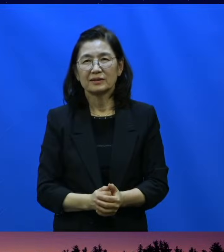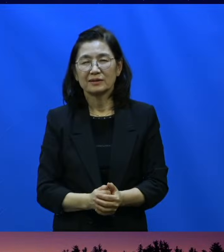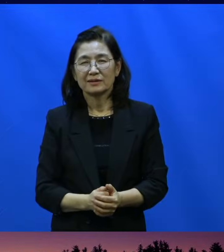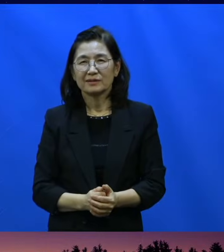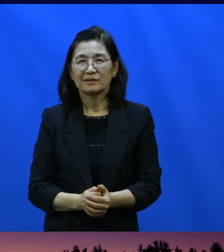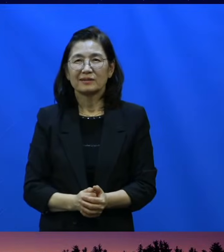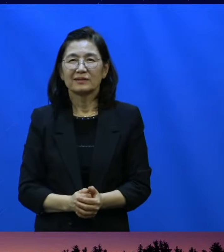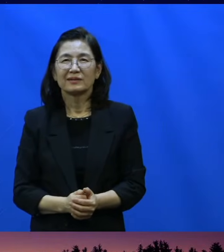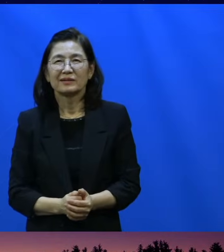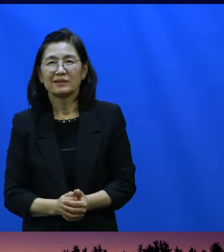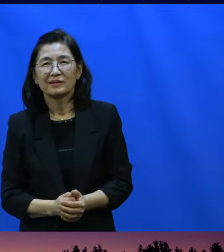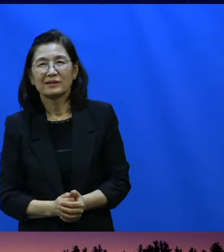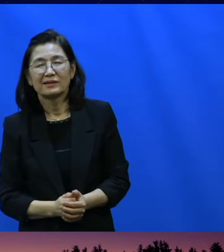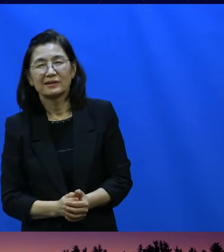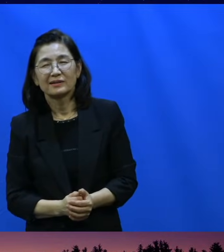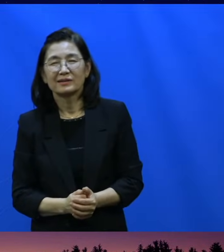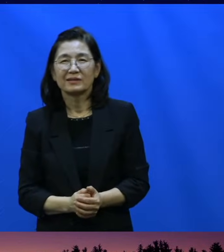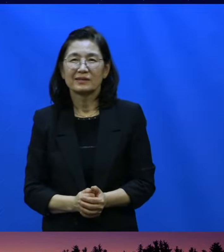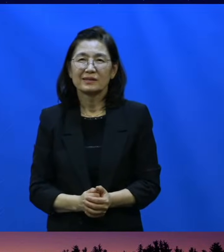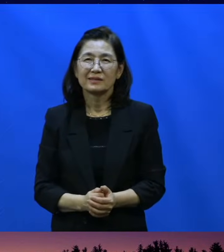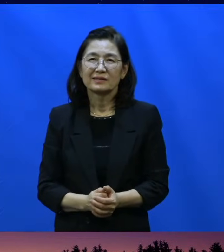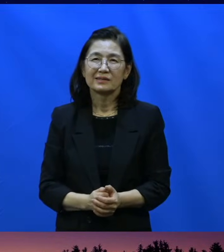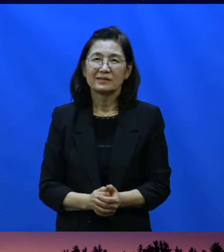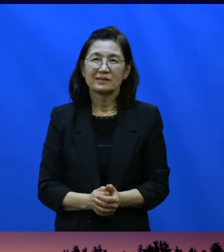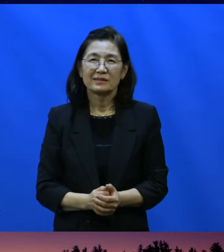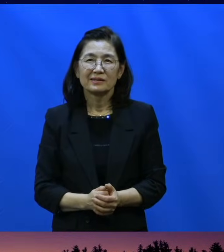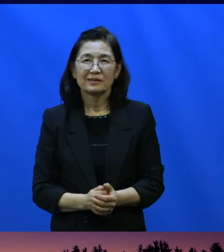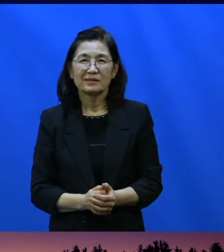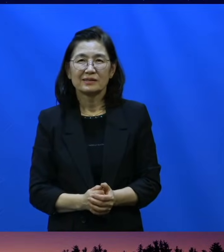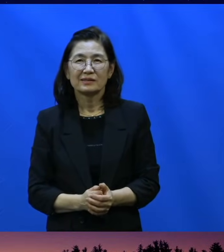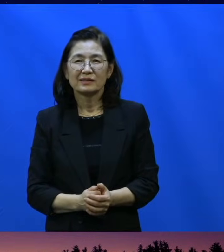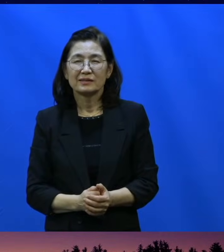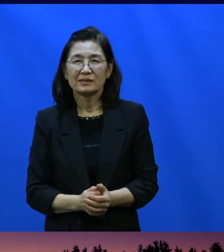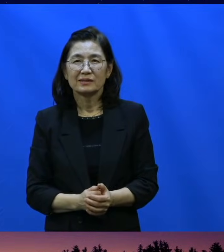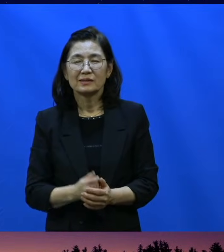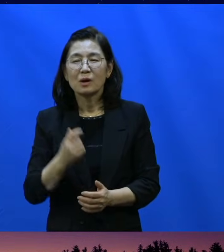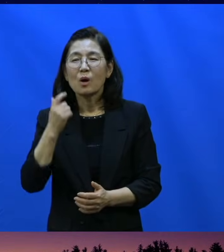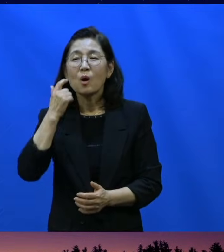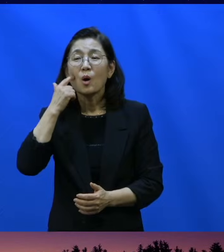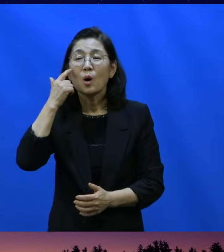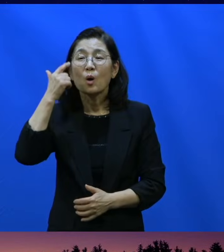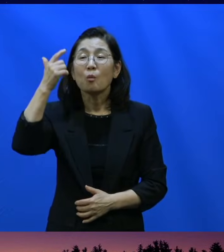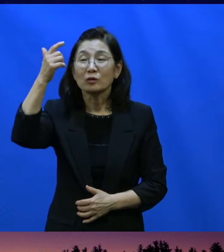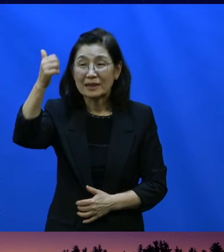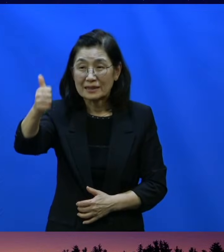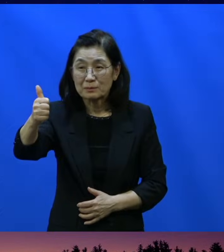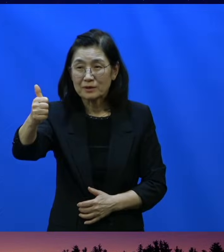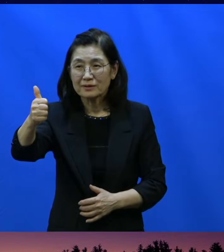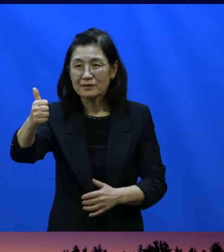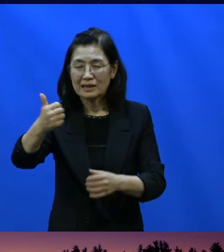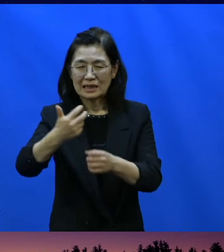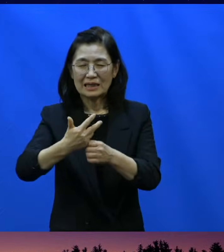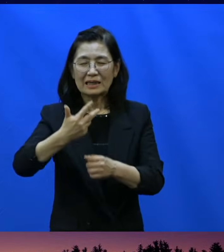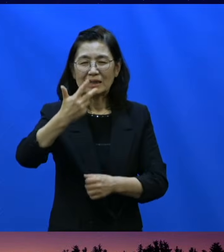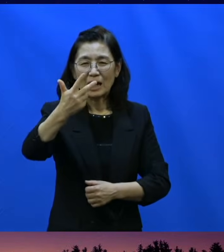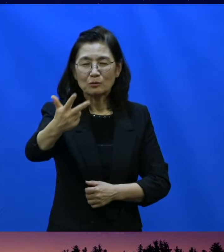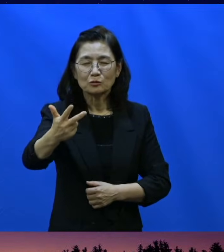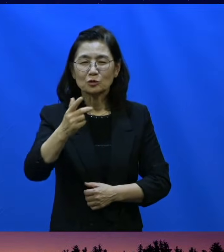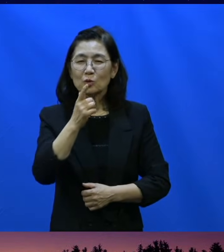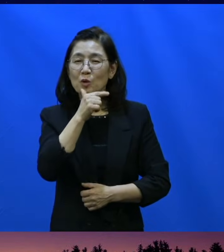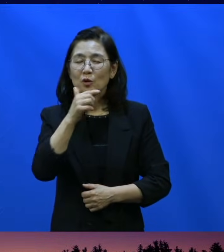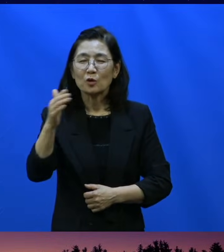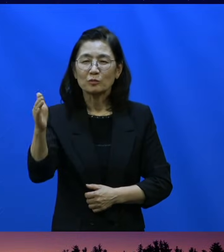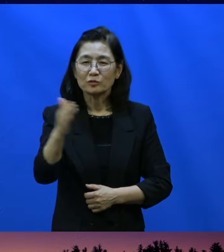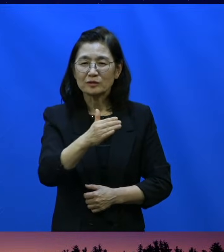할 거예요. 원래 저는 제 마음이 그래요. 뭐 몇 번 나오는 게 중요하지 않고 막 하나 많이 나와서 은혜 받으면 좋죠.